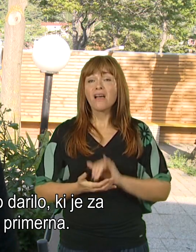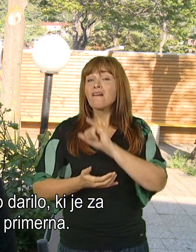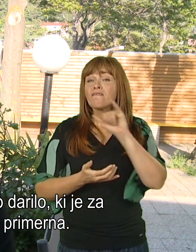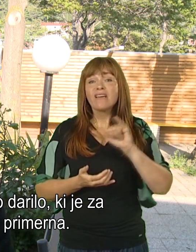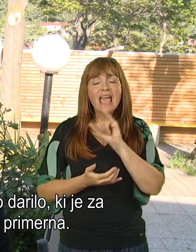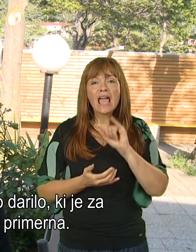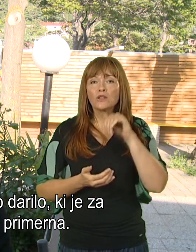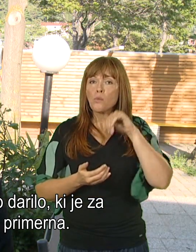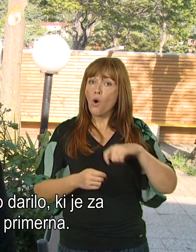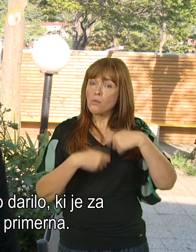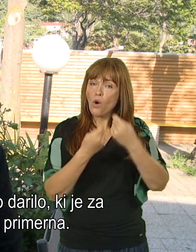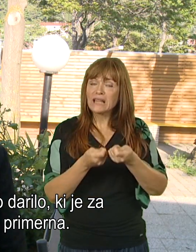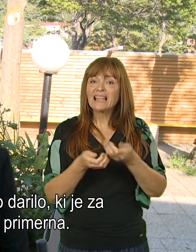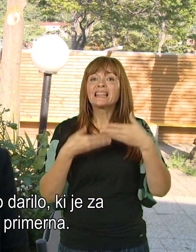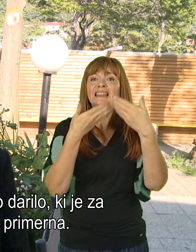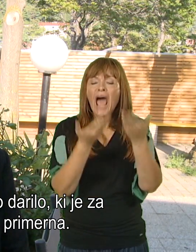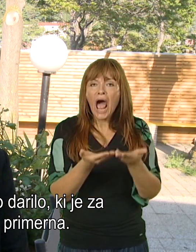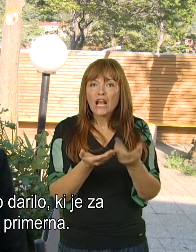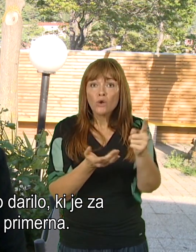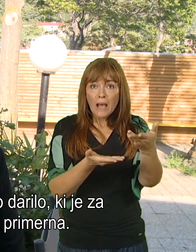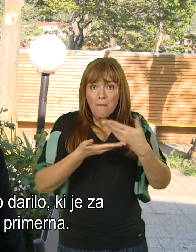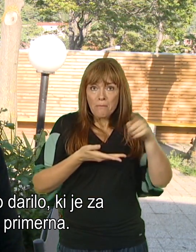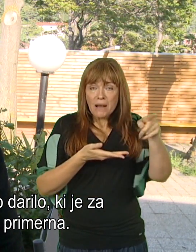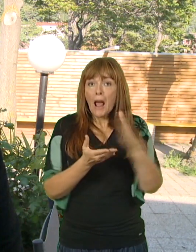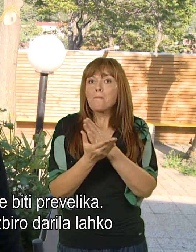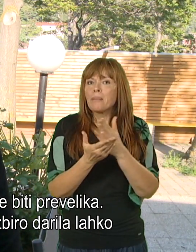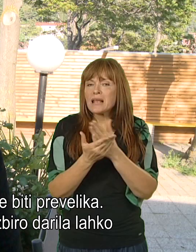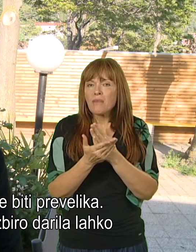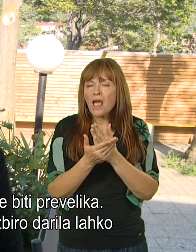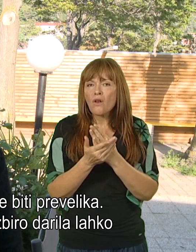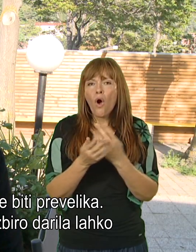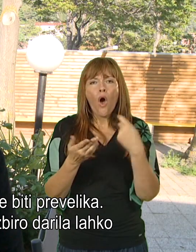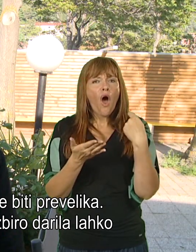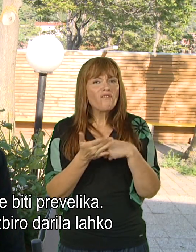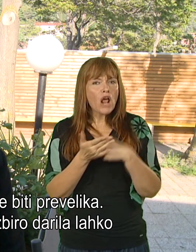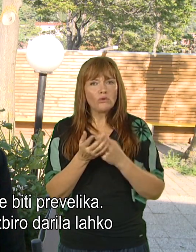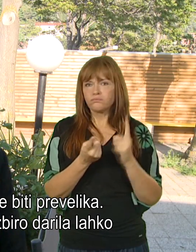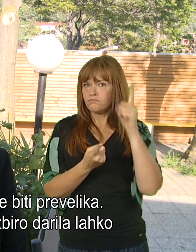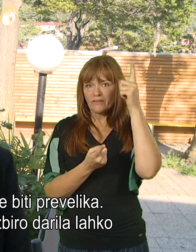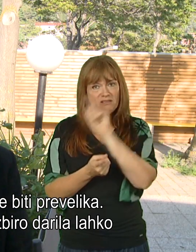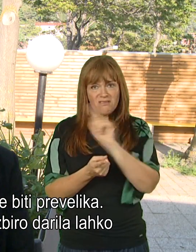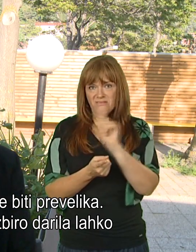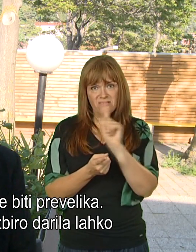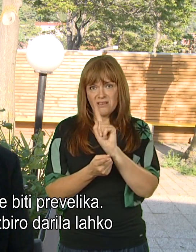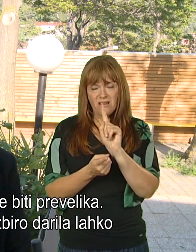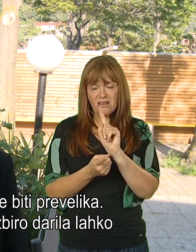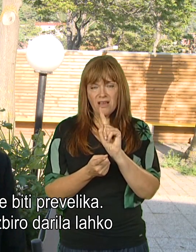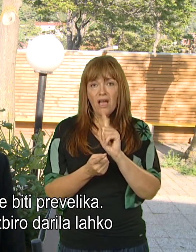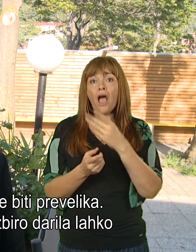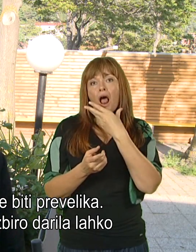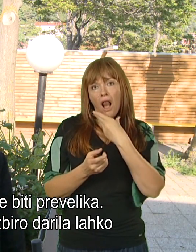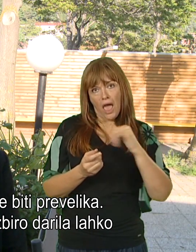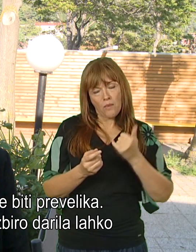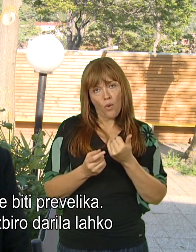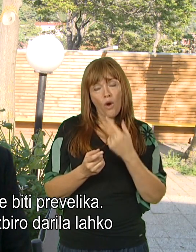Vedno moramo dati darilo, ki je za prejemnika primerno. Vrednost ne sme biti prevelika. Zelo lepo je,